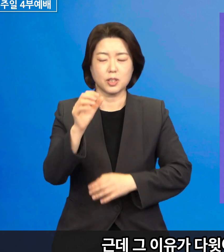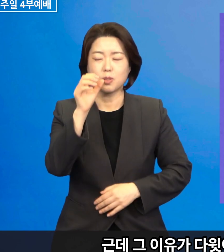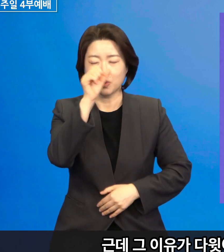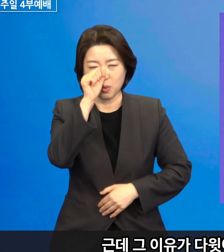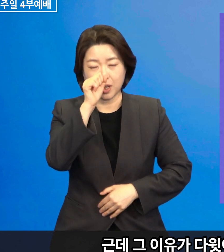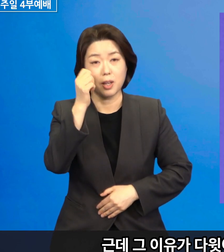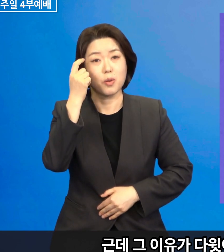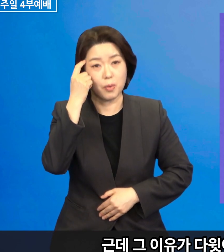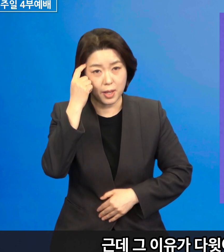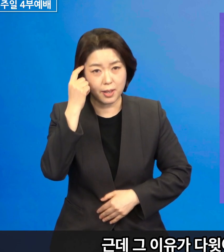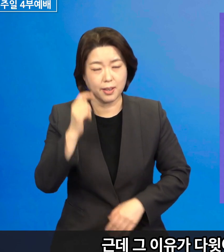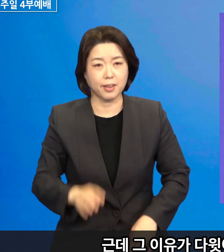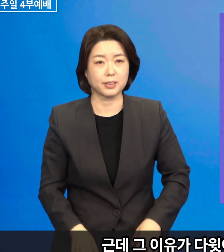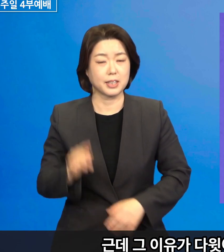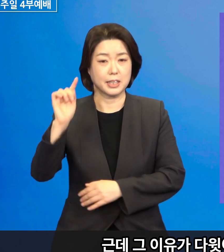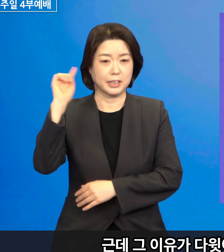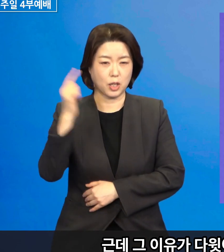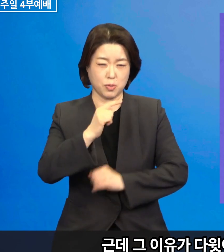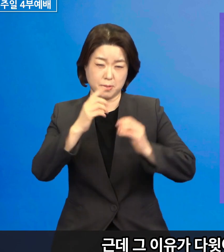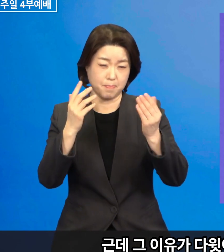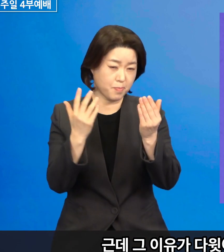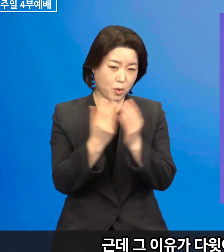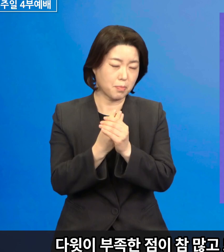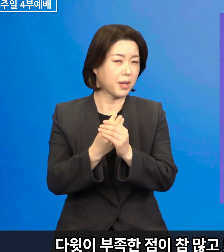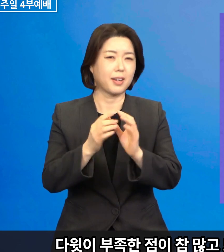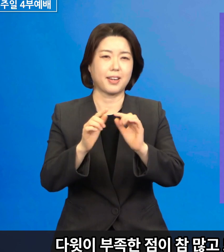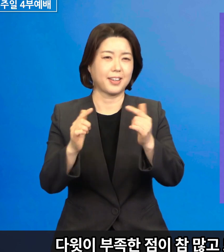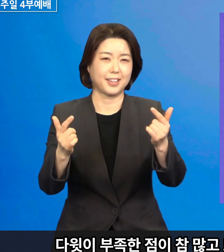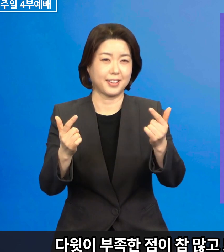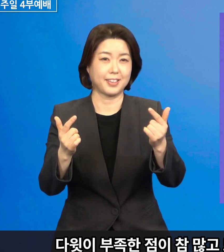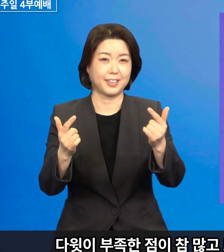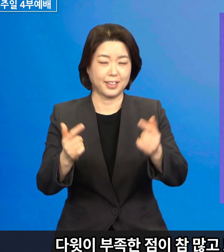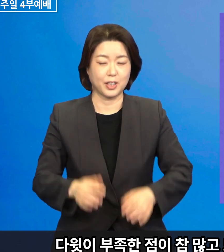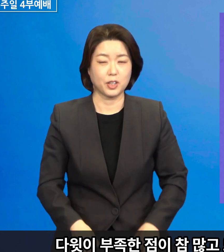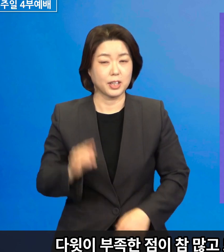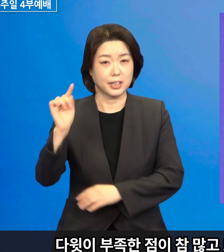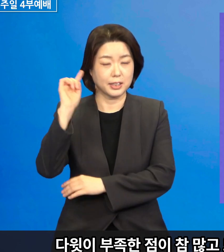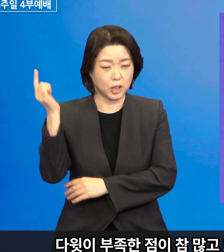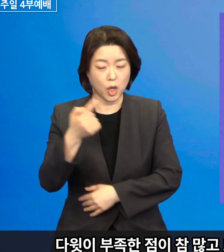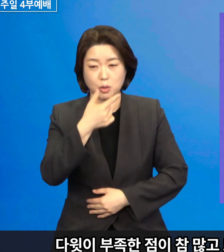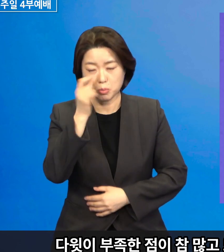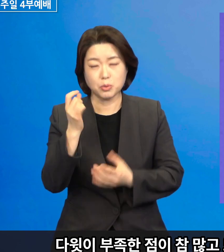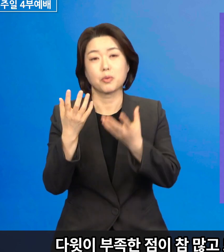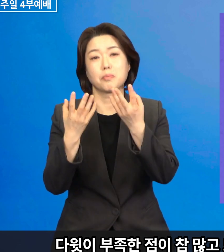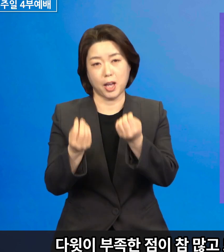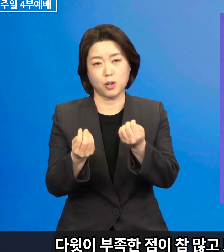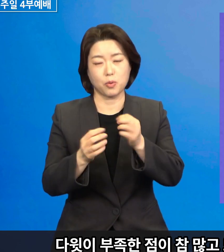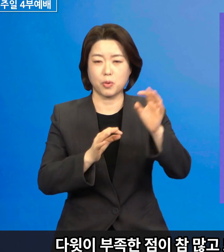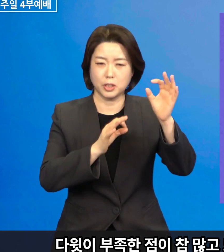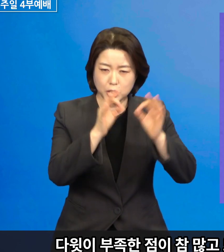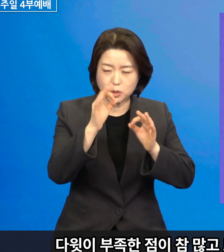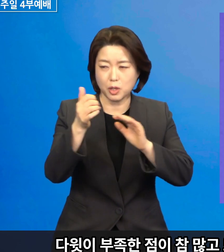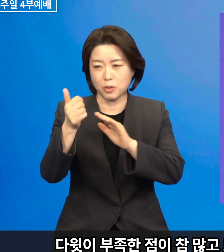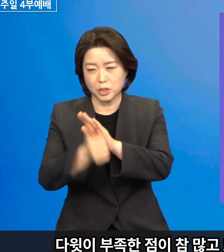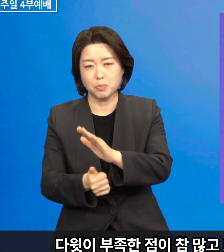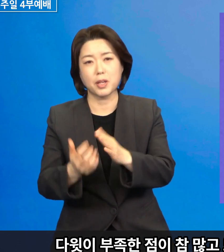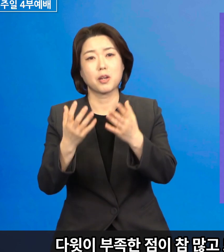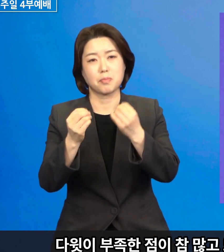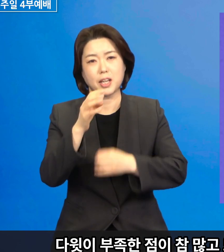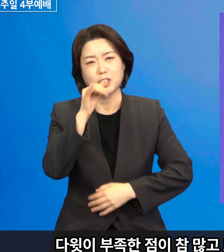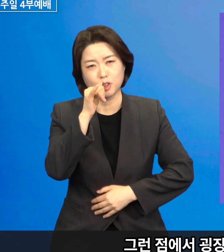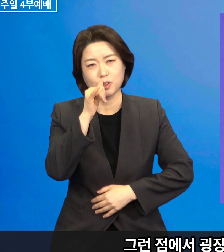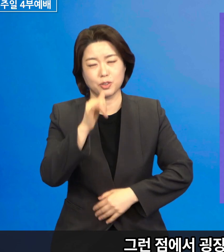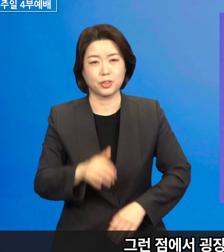그 이유가 다윗이 완벽해서가 아닙니다. 다윗이 부족한 점이 참 많고 또 실수하고 실패하고